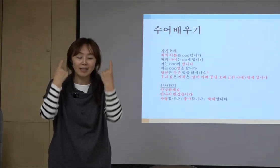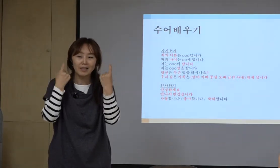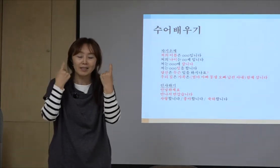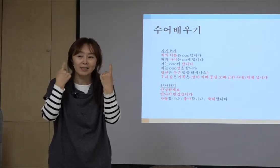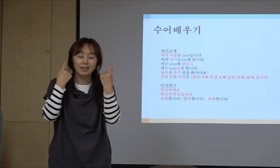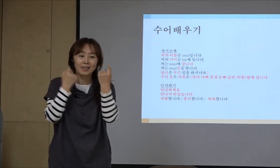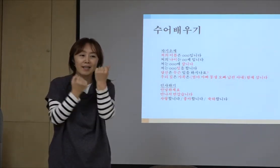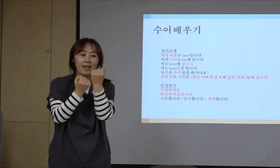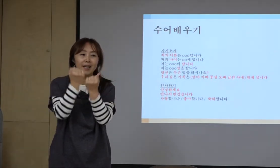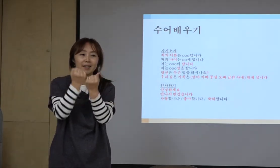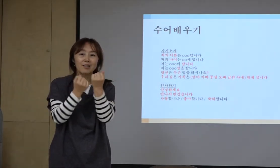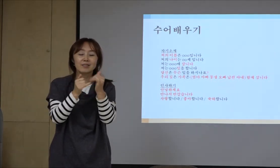관광, 해설사.